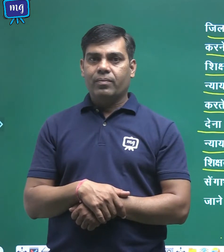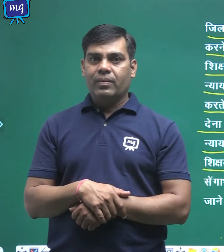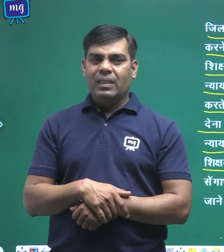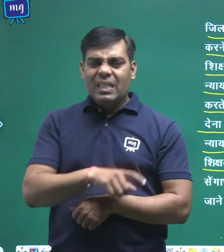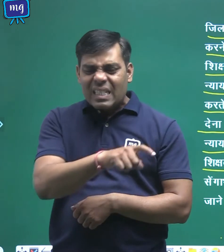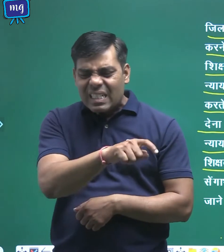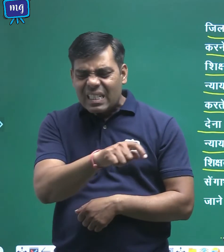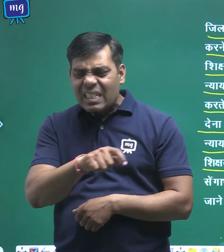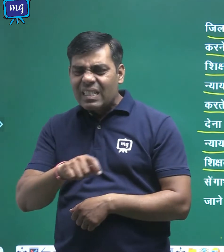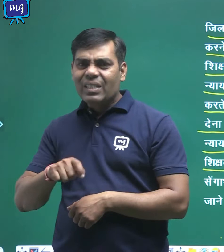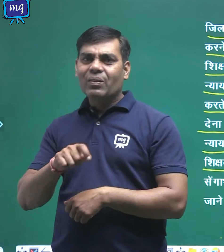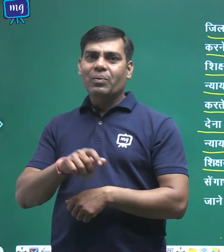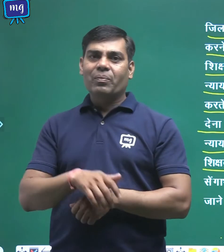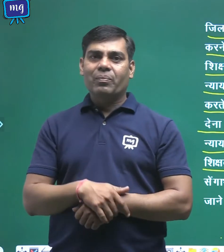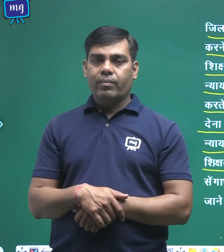घसीटो।